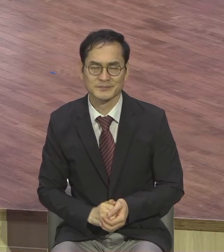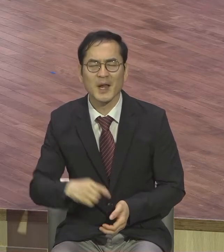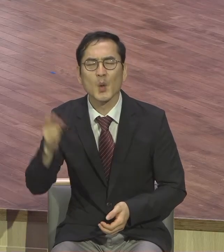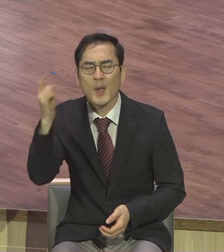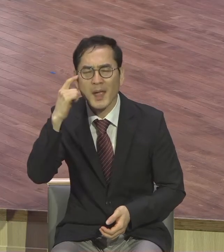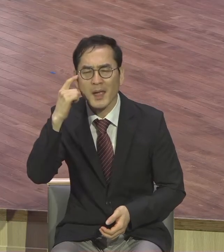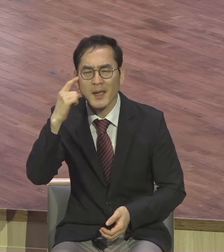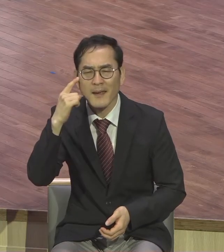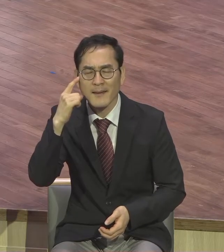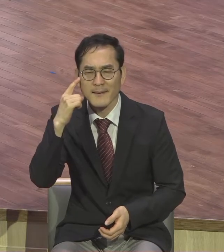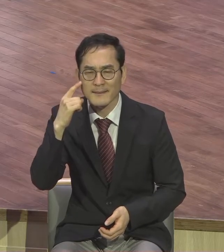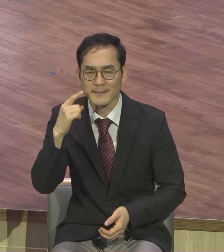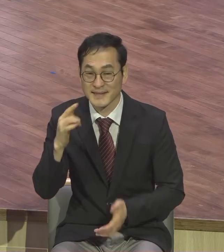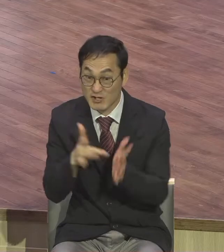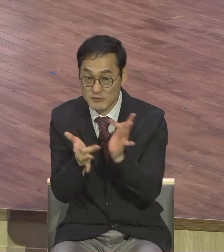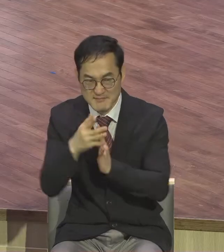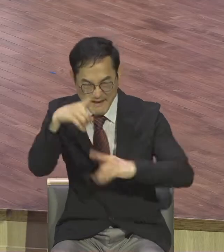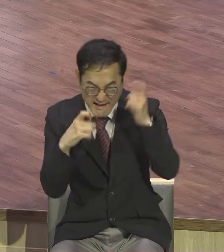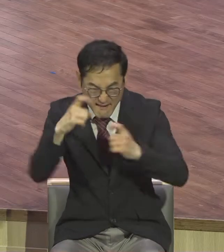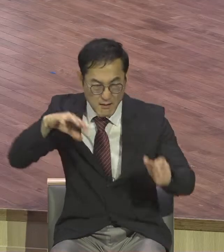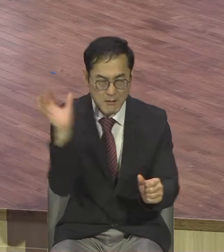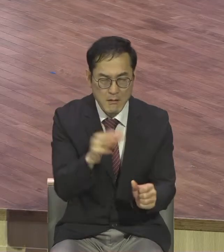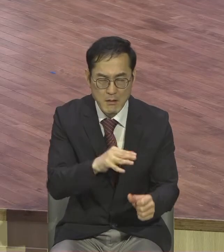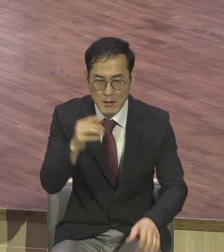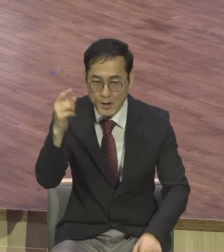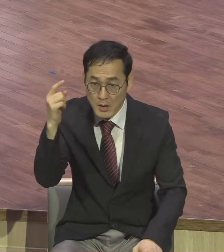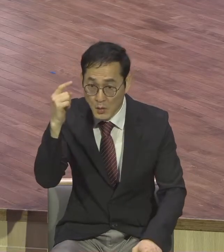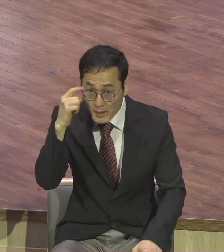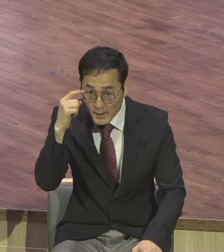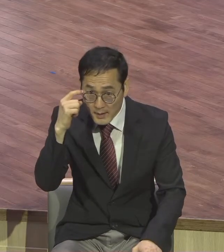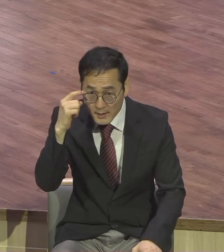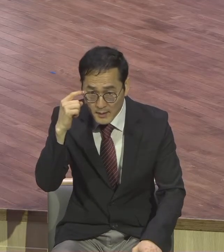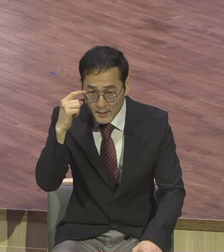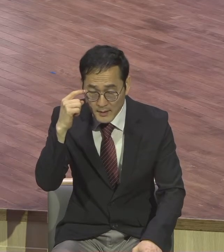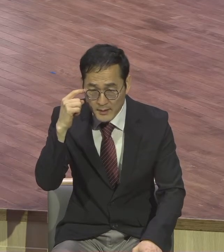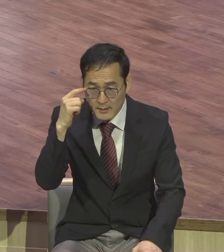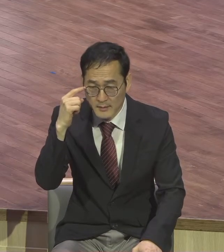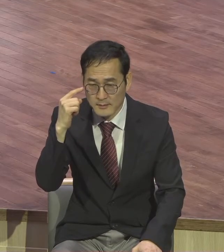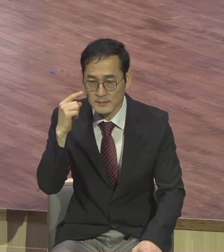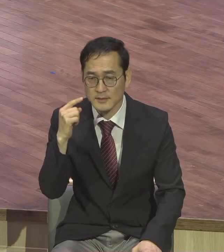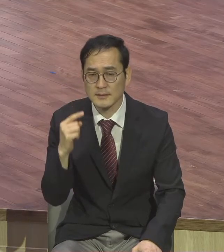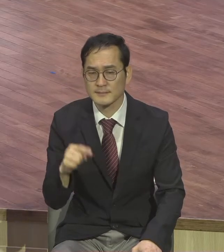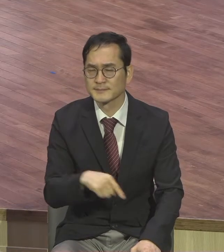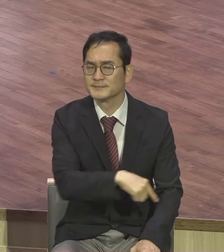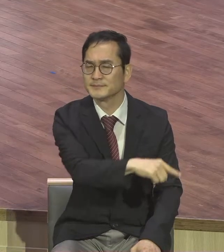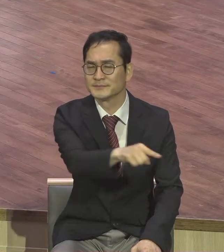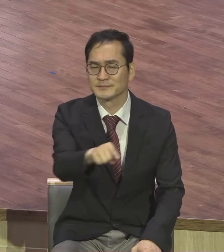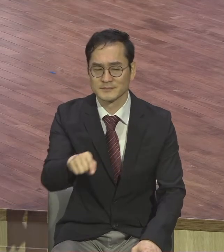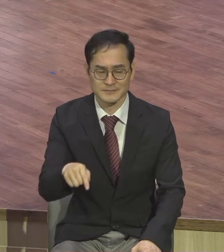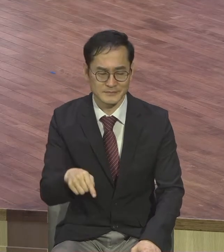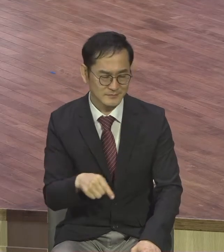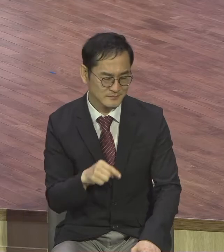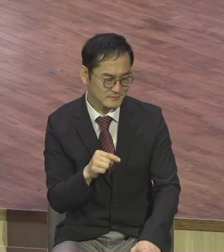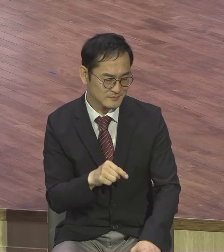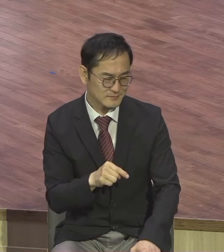그렇게 강하겠냐. 결정적인 것이 뭐냐. 이들이 천국 들어갈